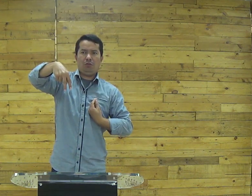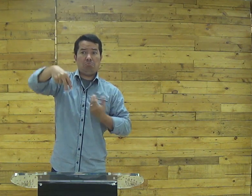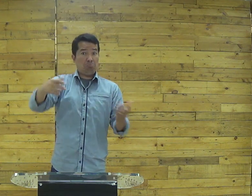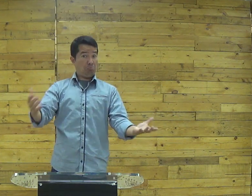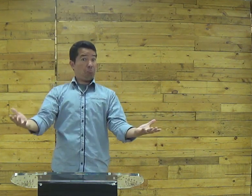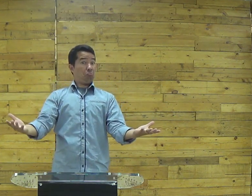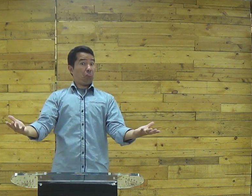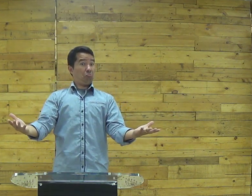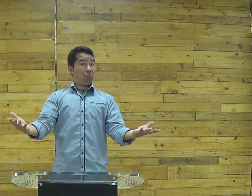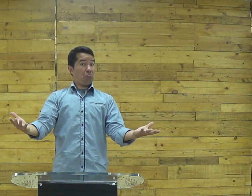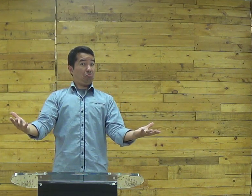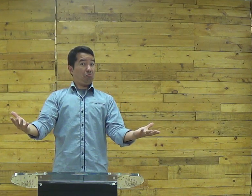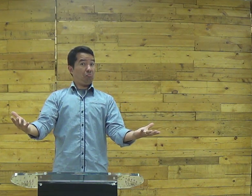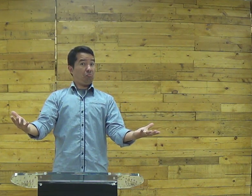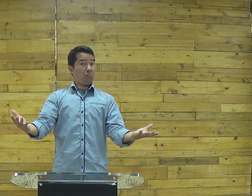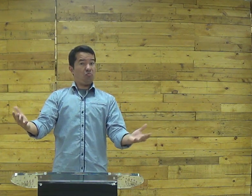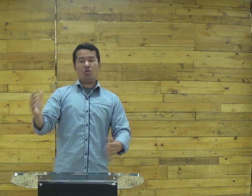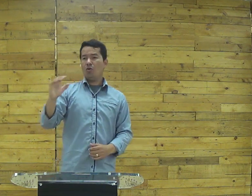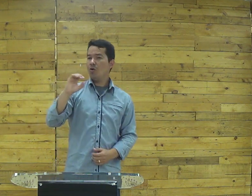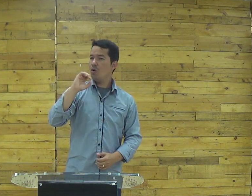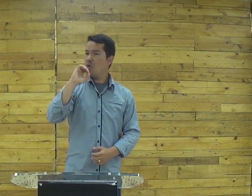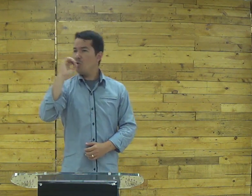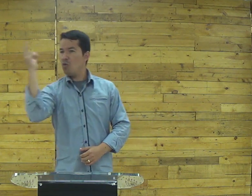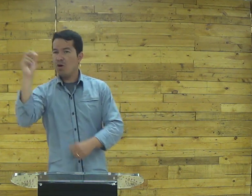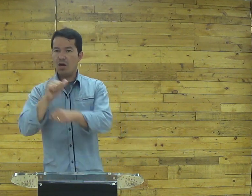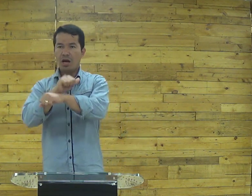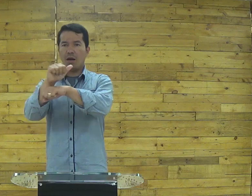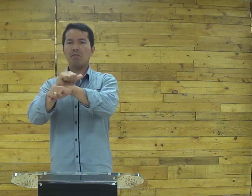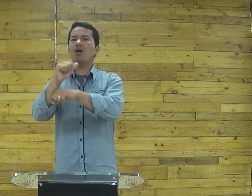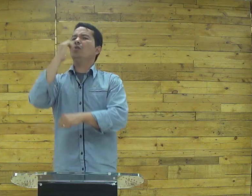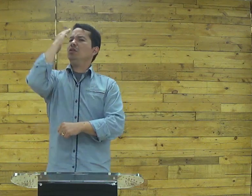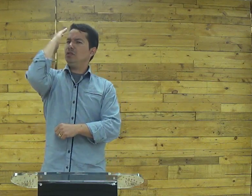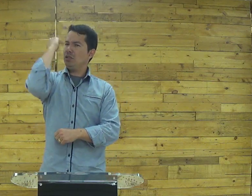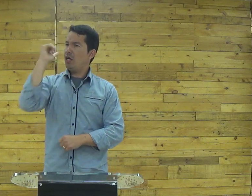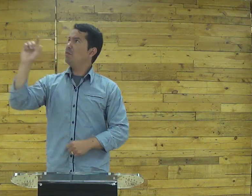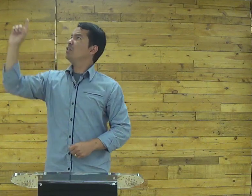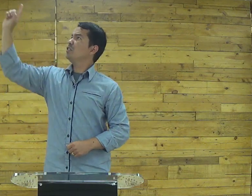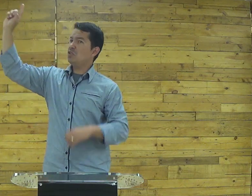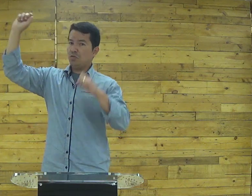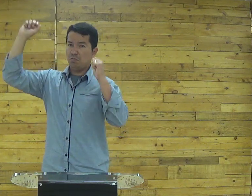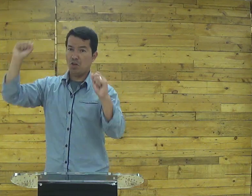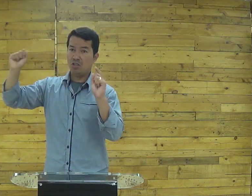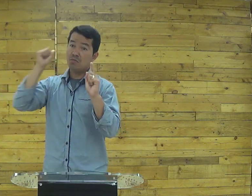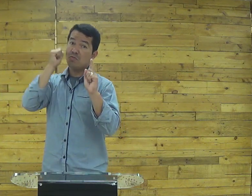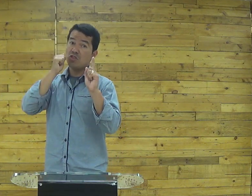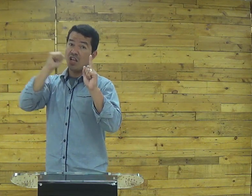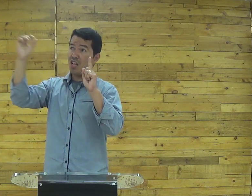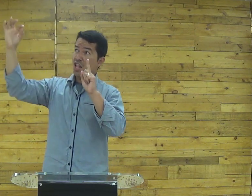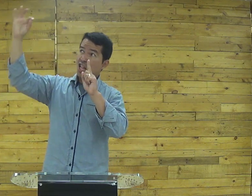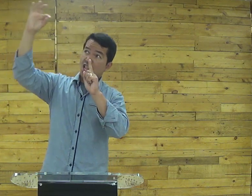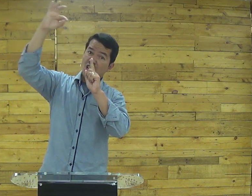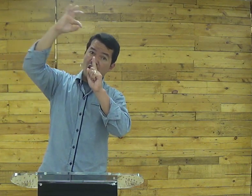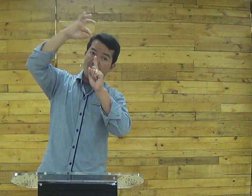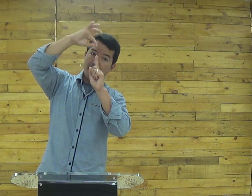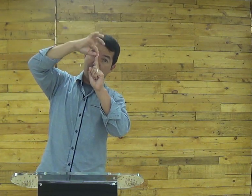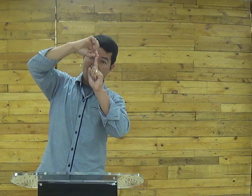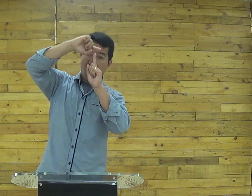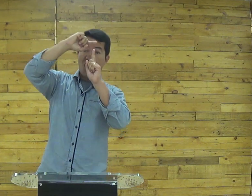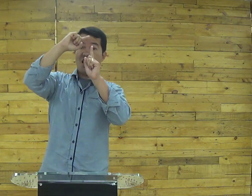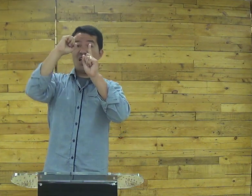filho também. Ele tinha essa certeza. Ou também Abraão poderia pensar: Deus poderia me